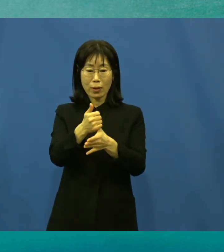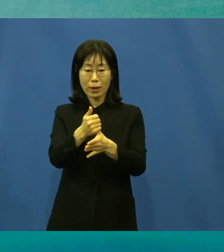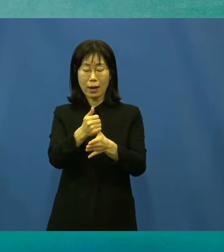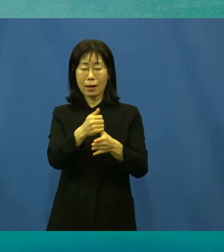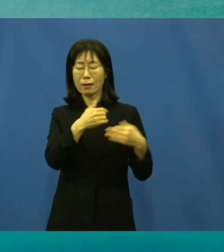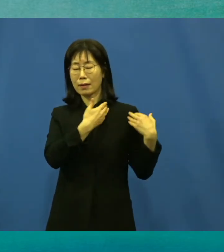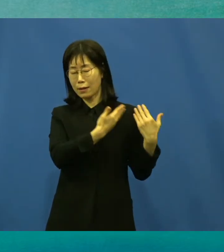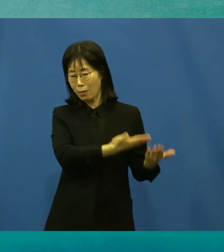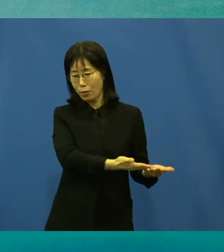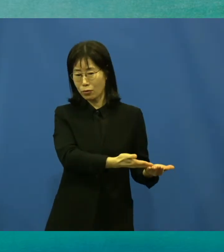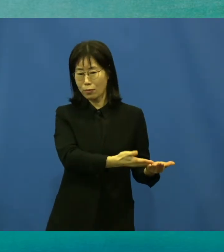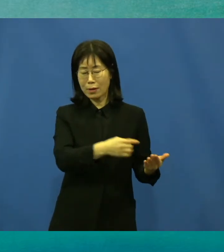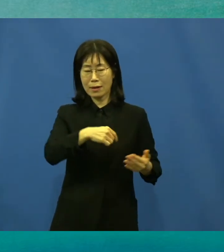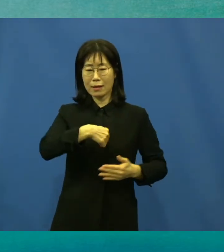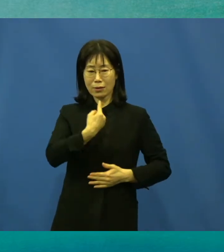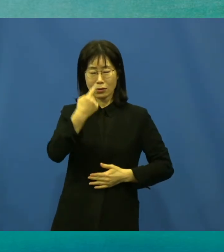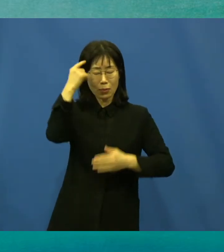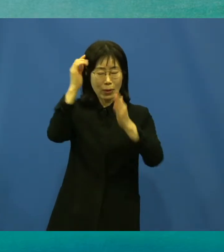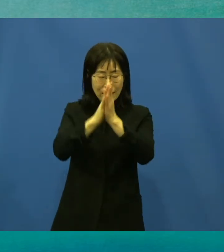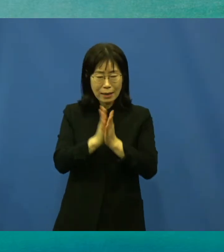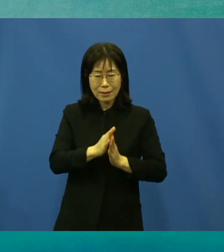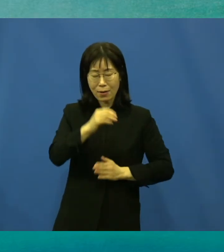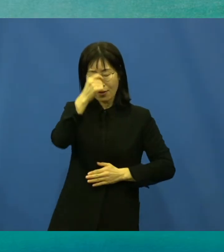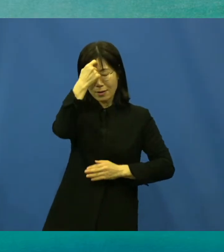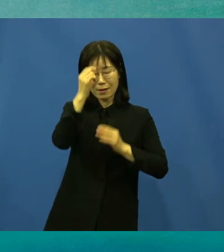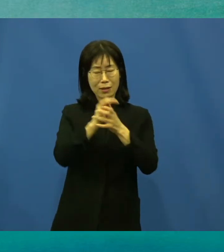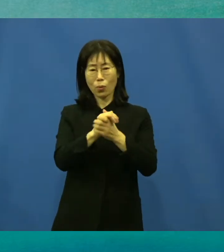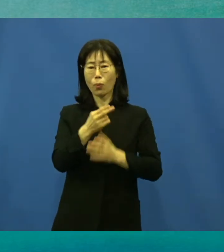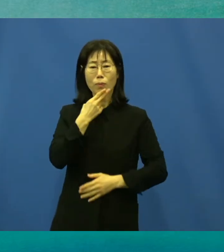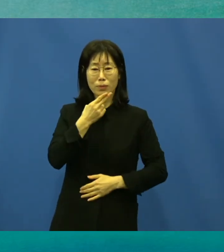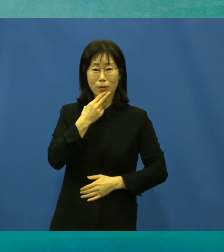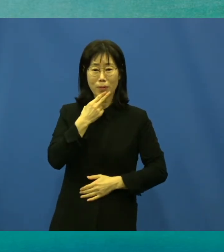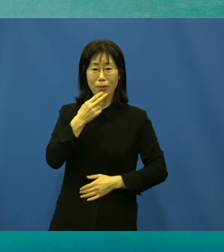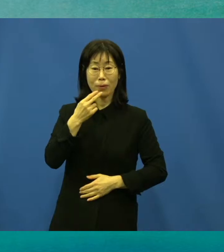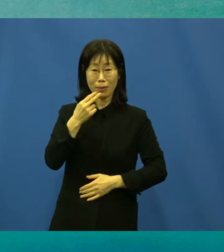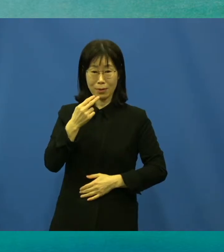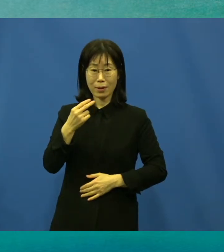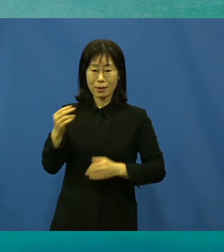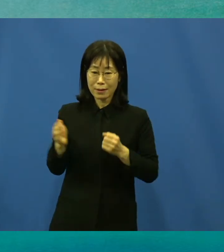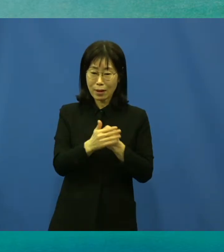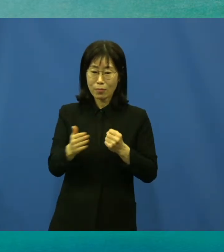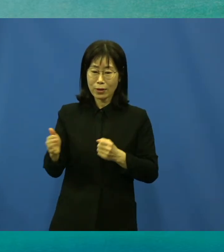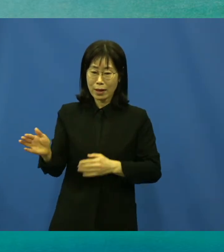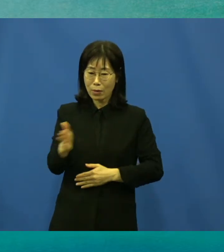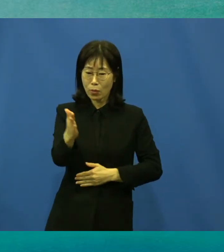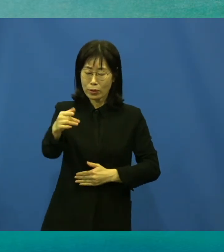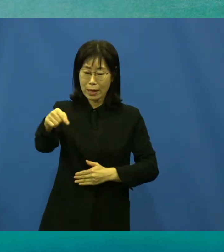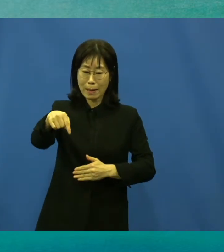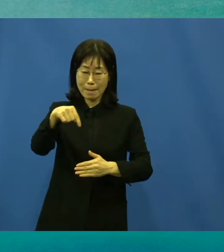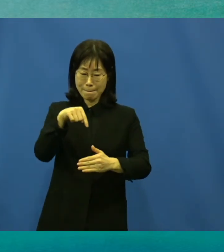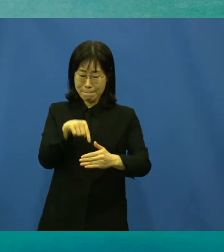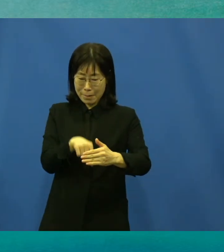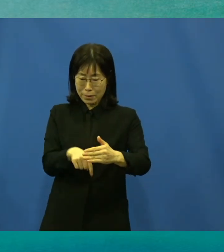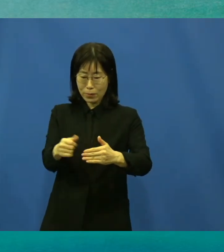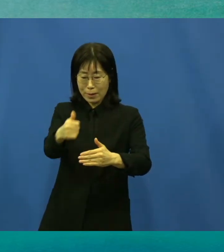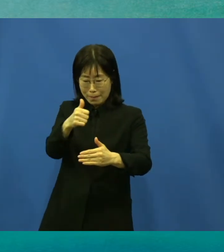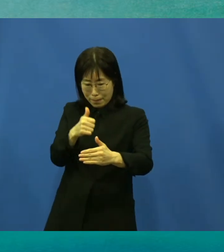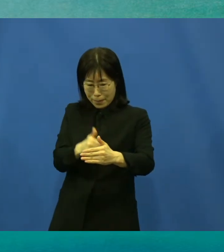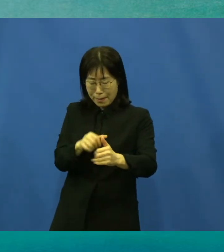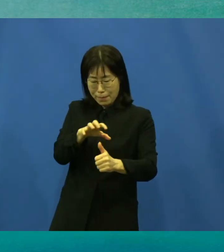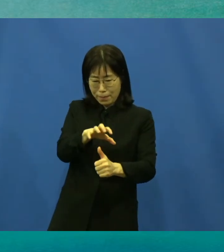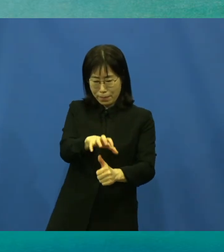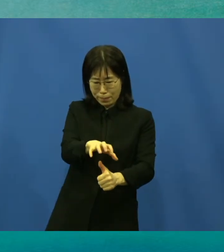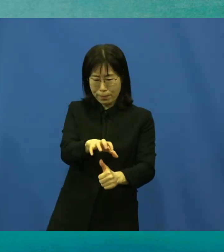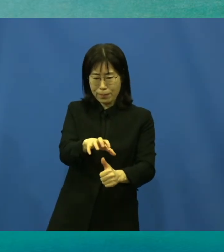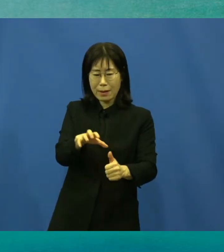요나의 기도는 부르짖음으로 시작합니다. 그러나 뒤로 가면서 응답과 그리고